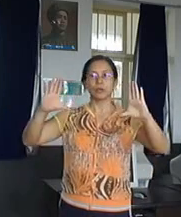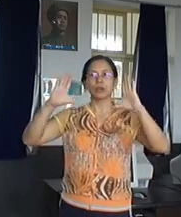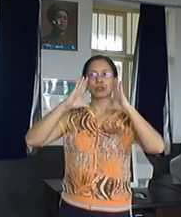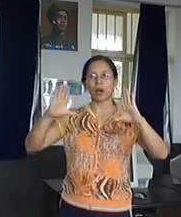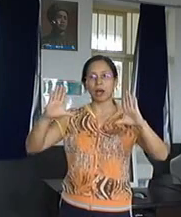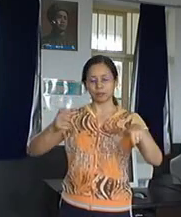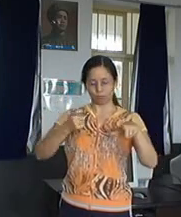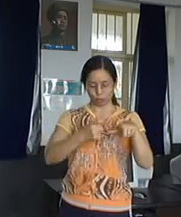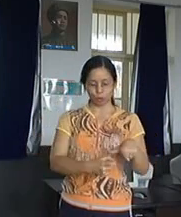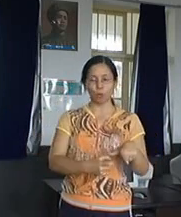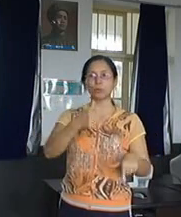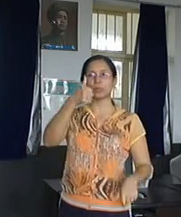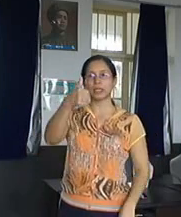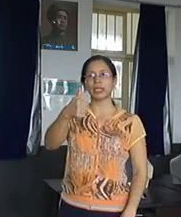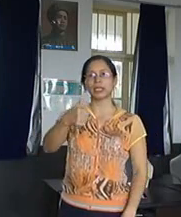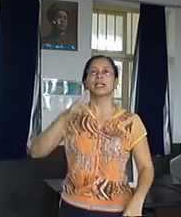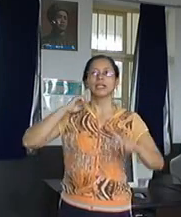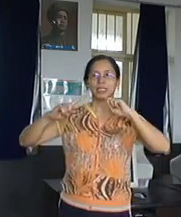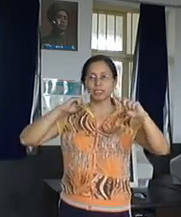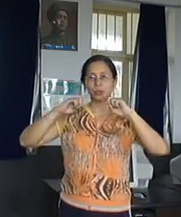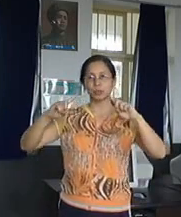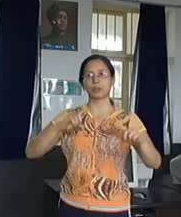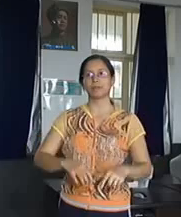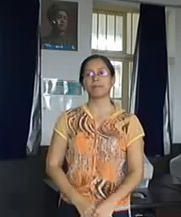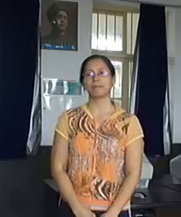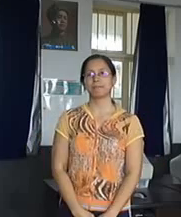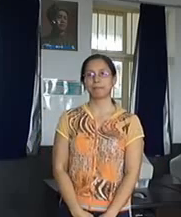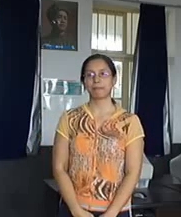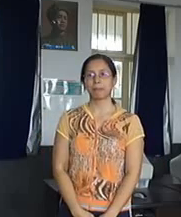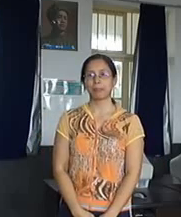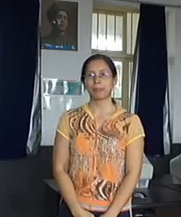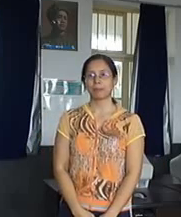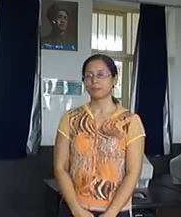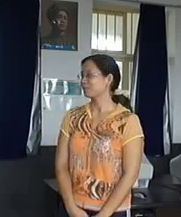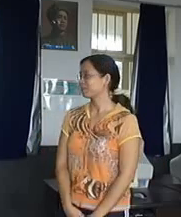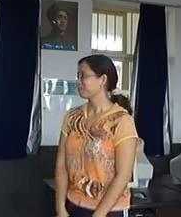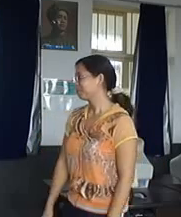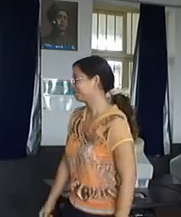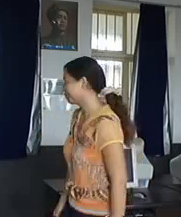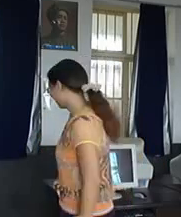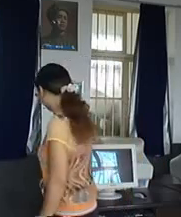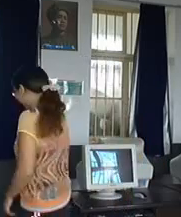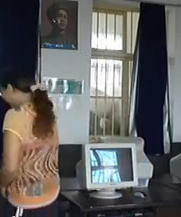宣传公益歌曲。 感谢校长拍摄，感谢团委出席。